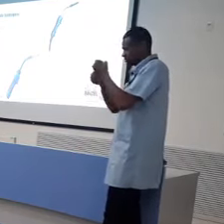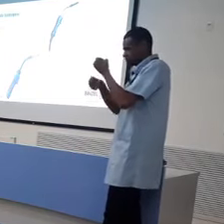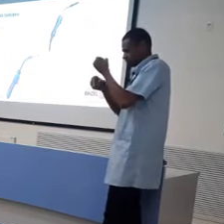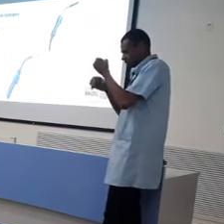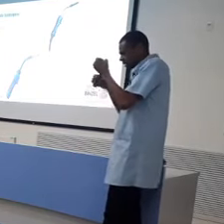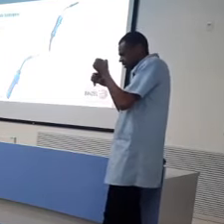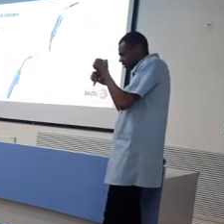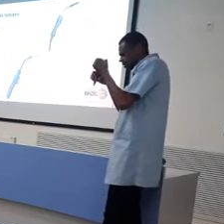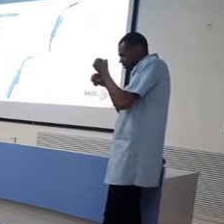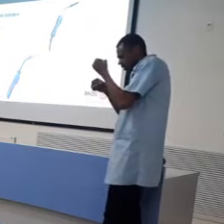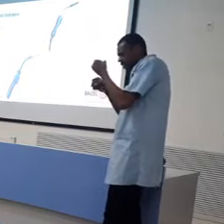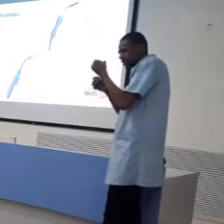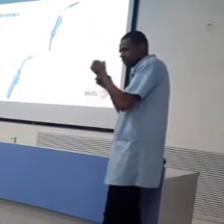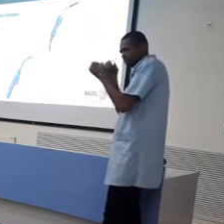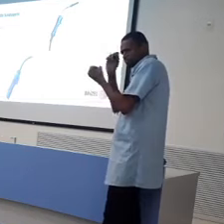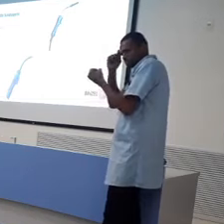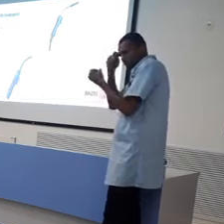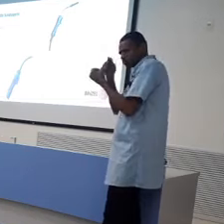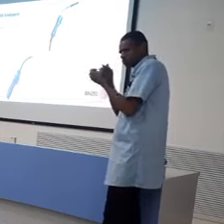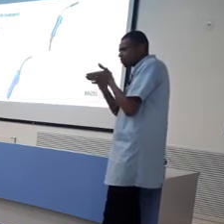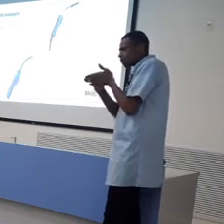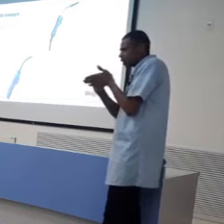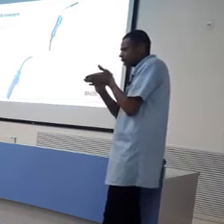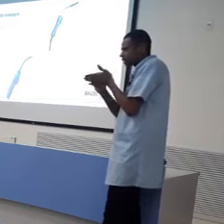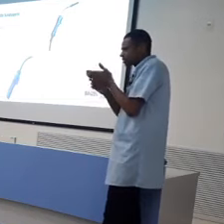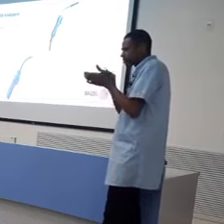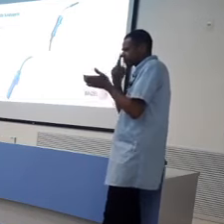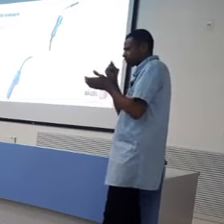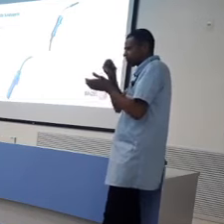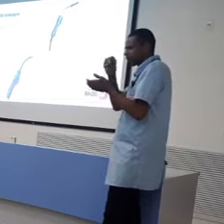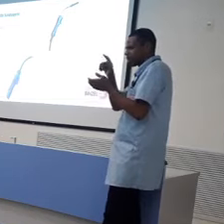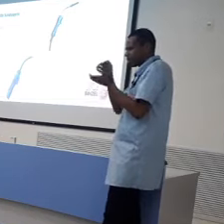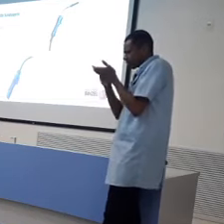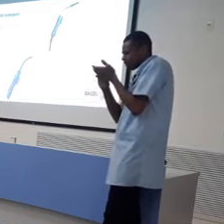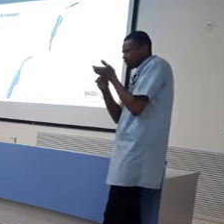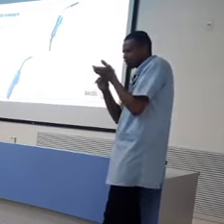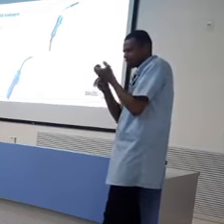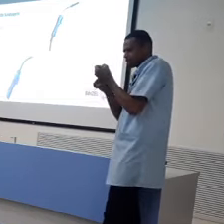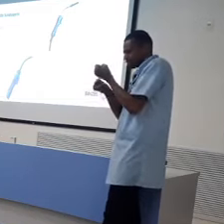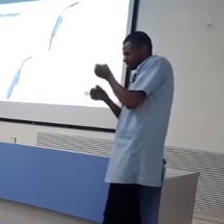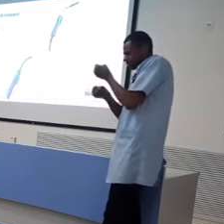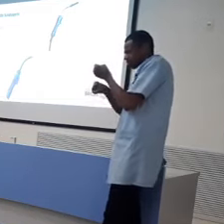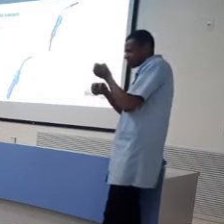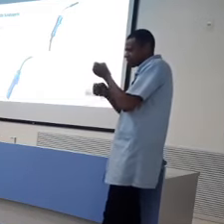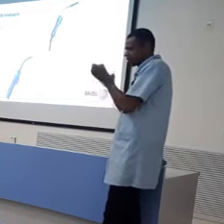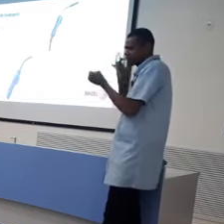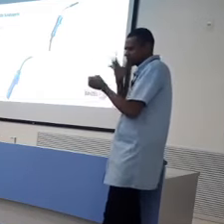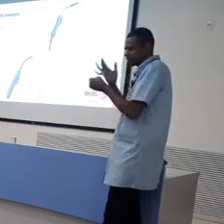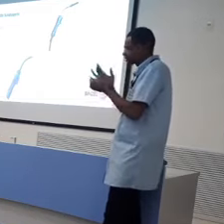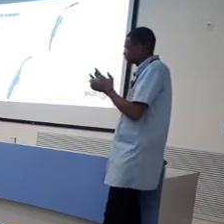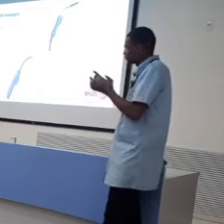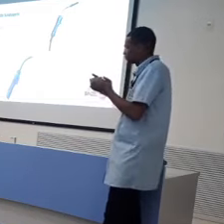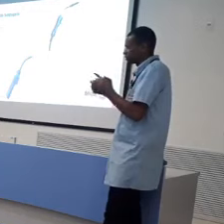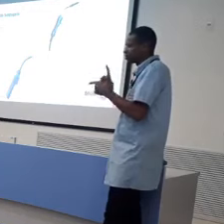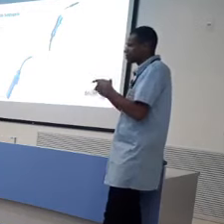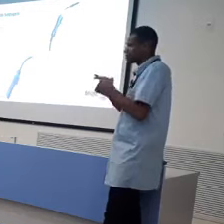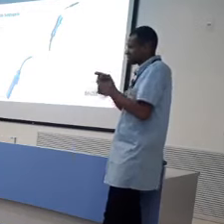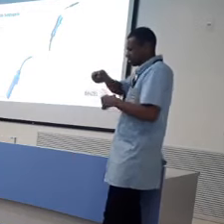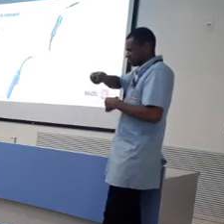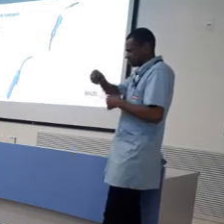tochas saem o cabo direto. Aqui ela tem um item que ela é, como que eu posso dizer, ela é ergonômica. Então